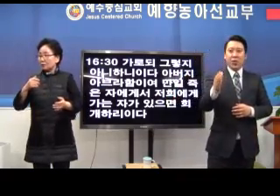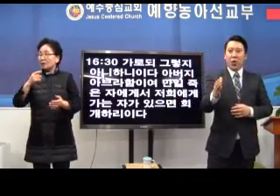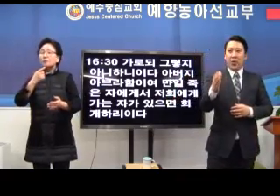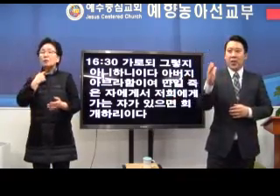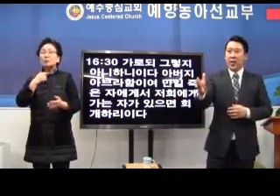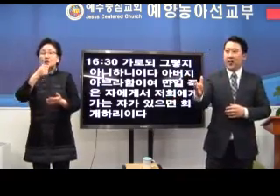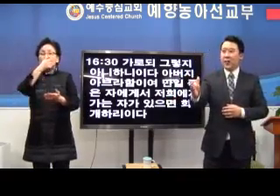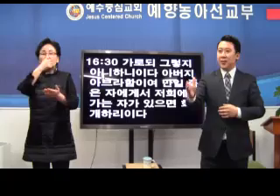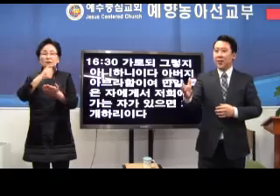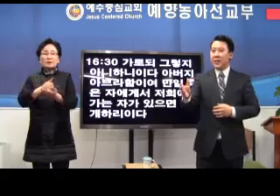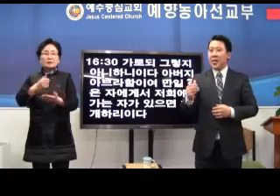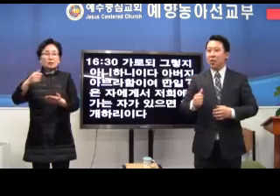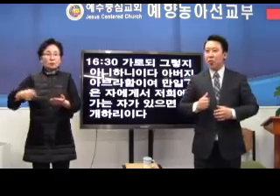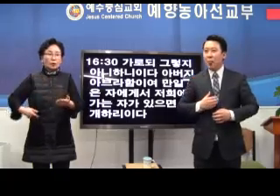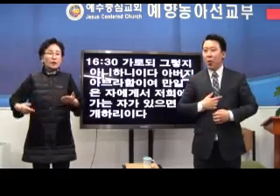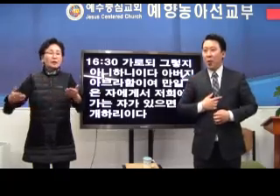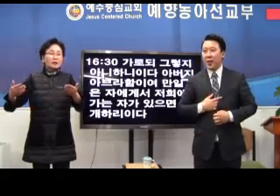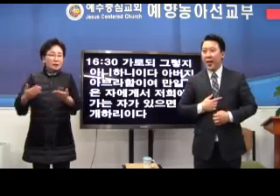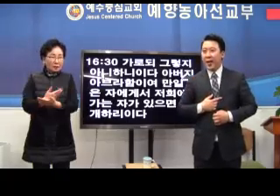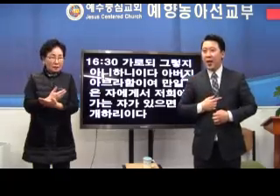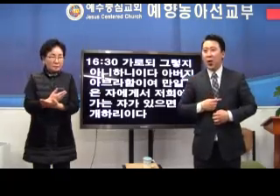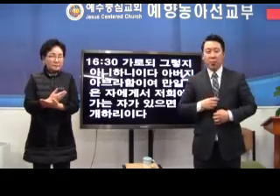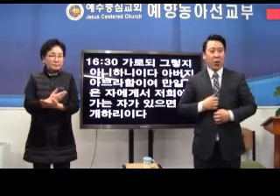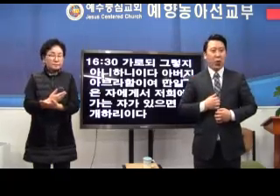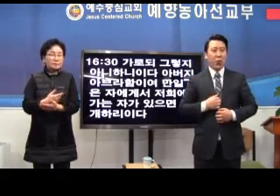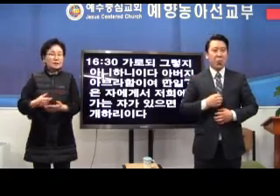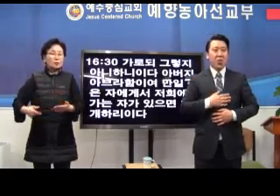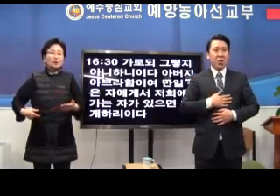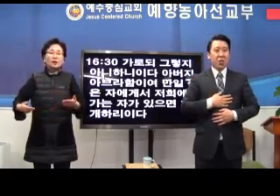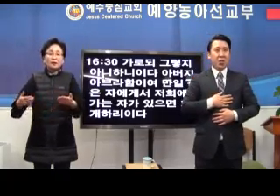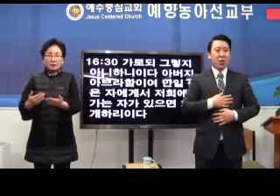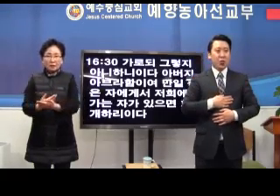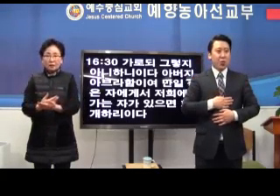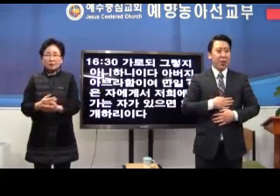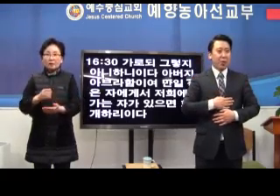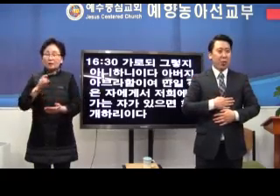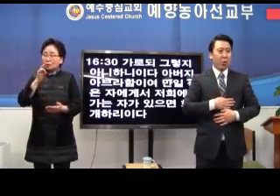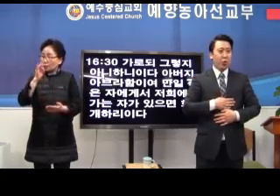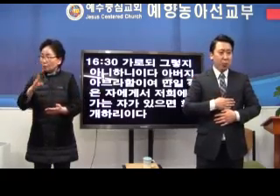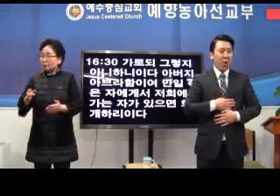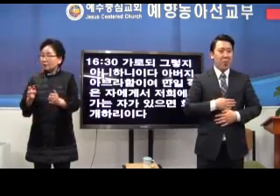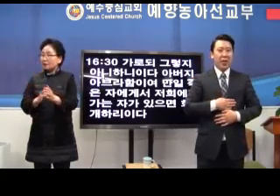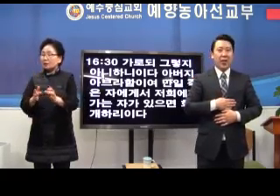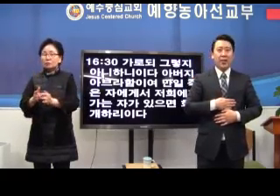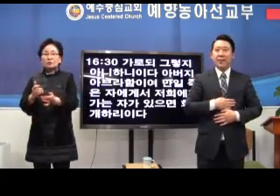능력과 사랑은 예수의 보혈밖에 없다고 믿으시기를 주님의 이름으로 축복합니다.